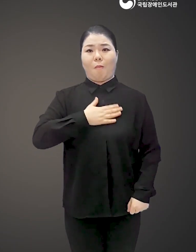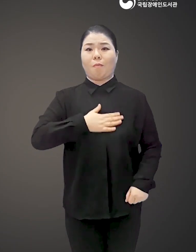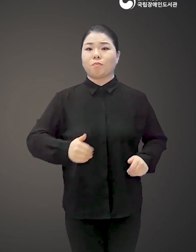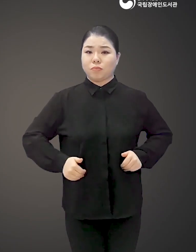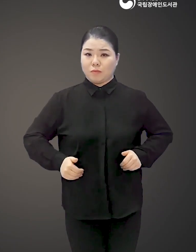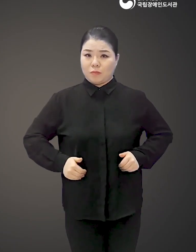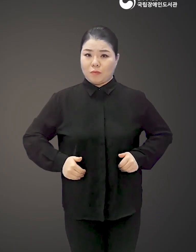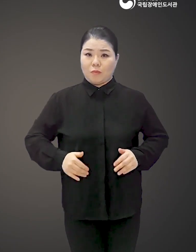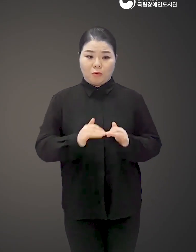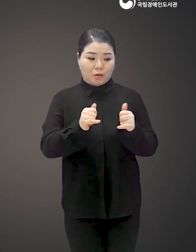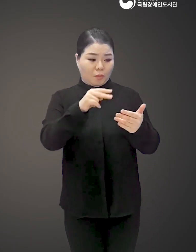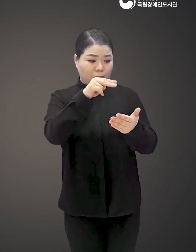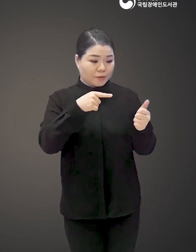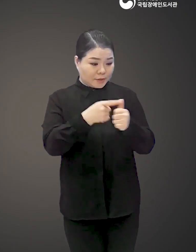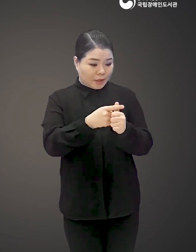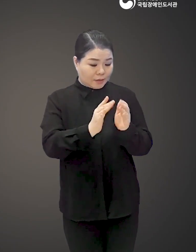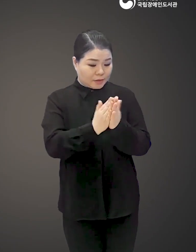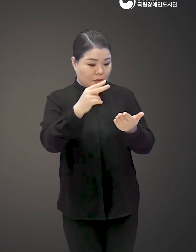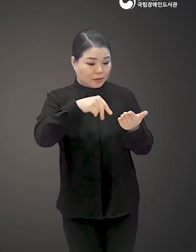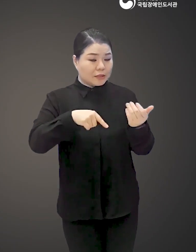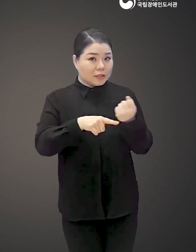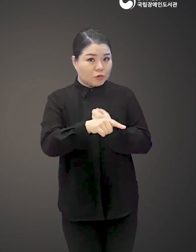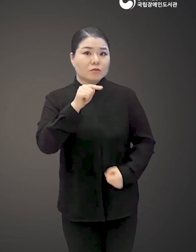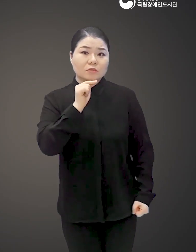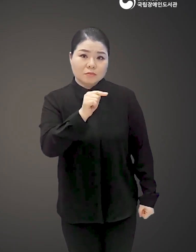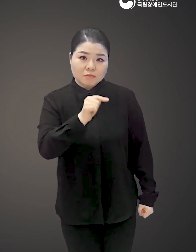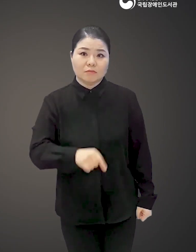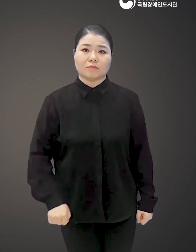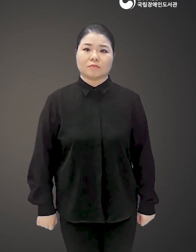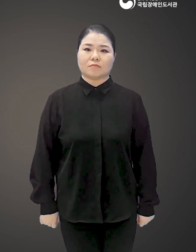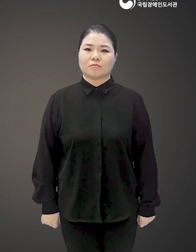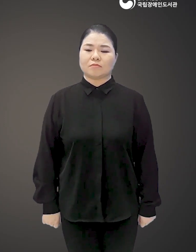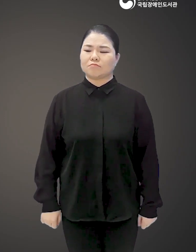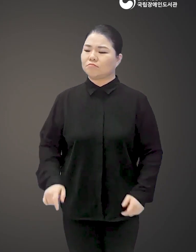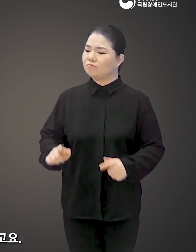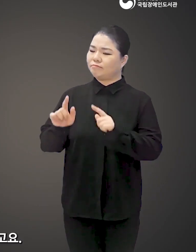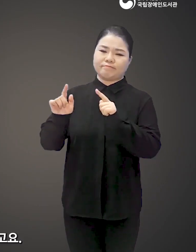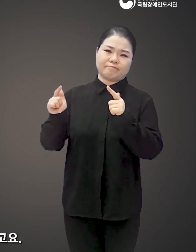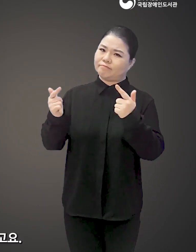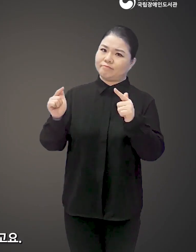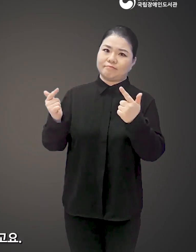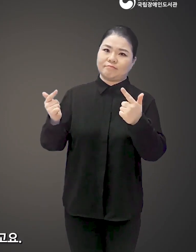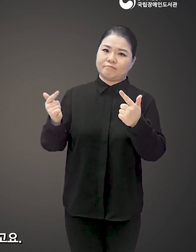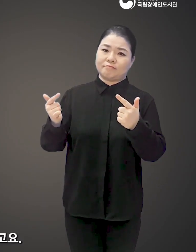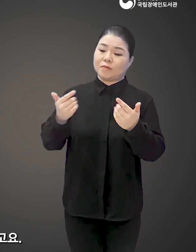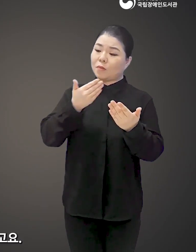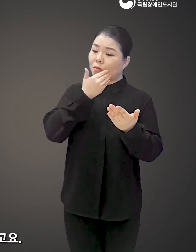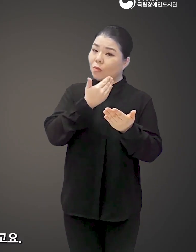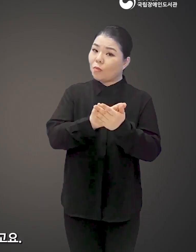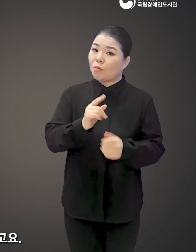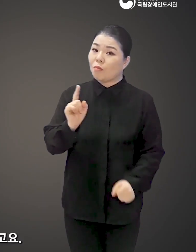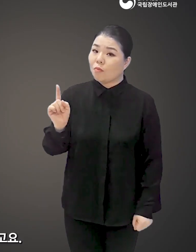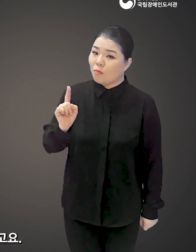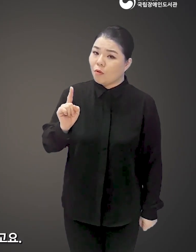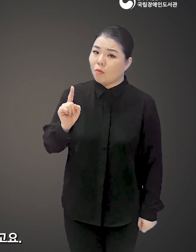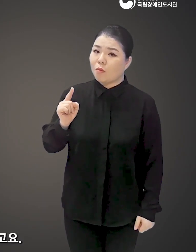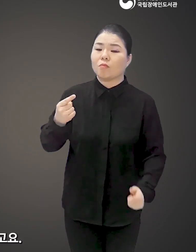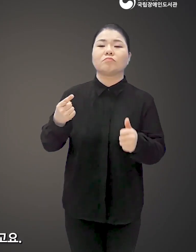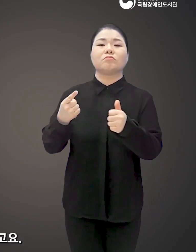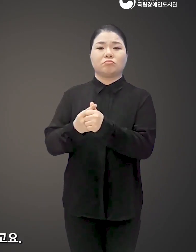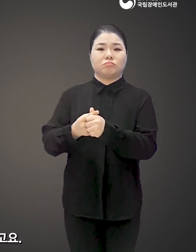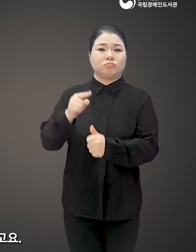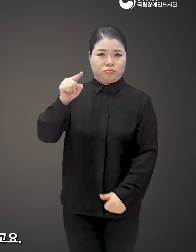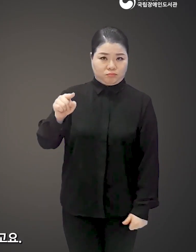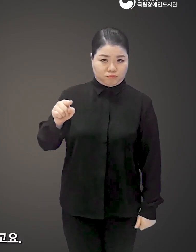하고, 사람들이 살인 소설을 읽는 이유가 그 때문인 거요. 내 생각은 달라요. 중요한